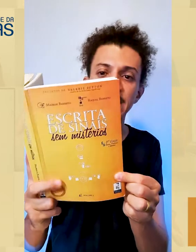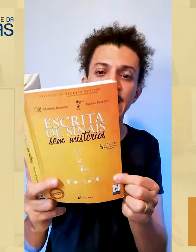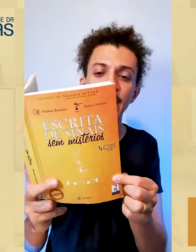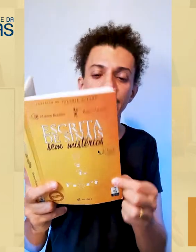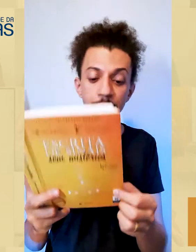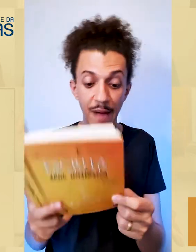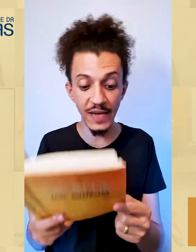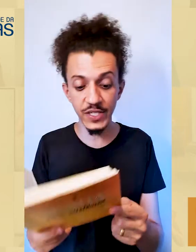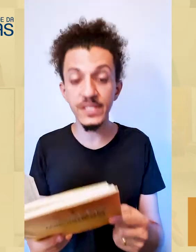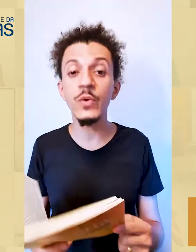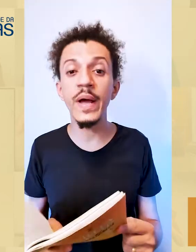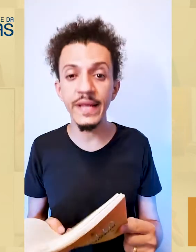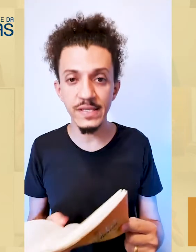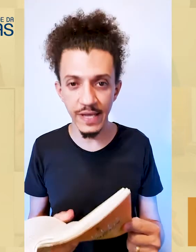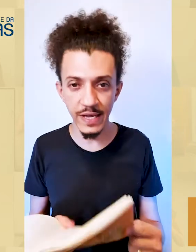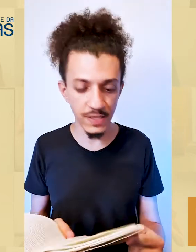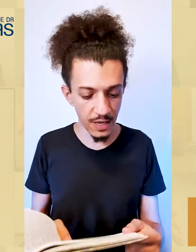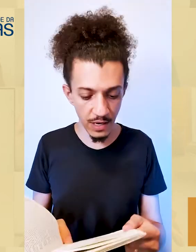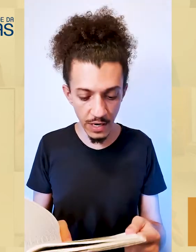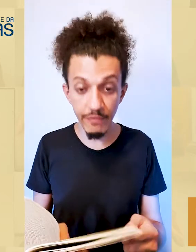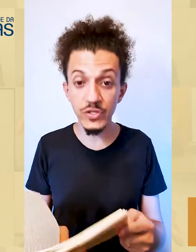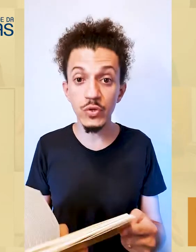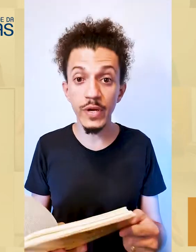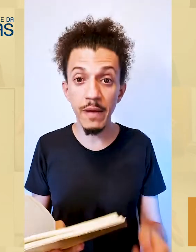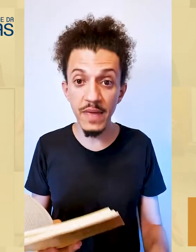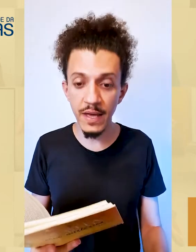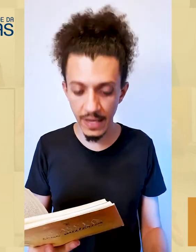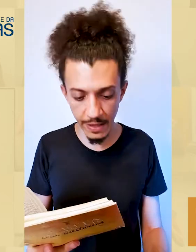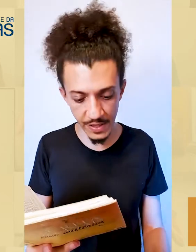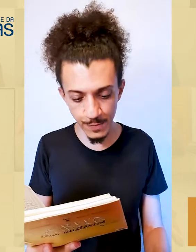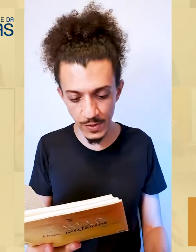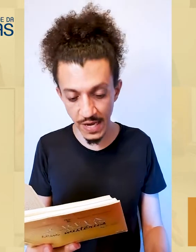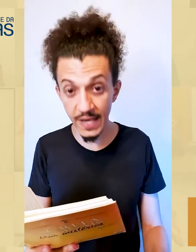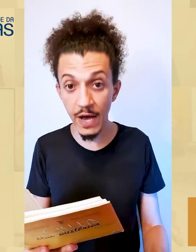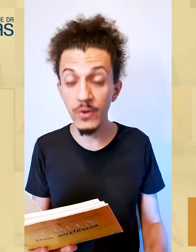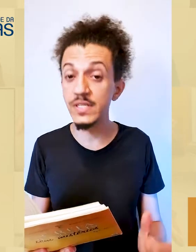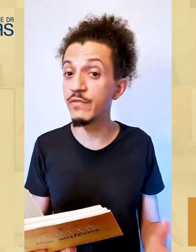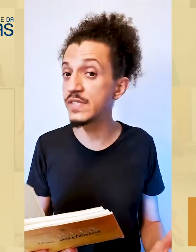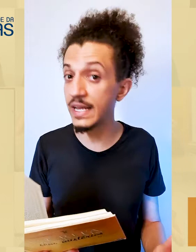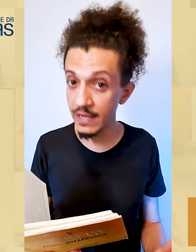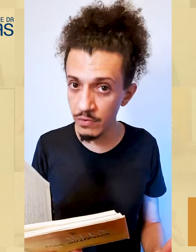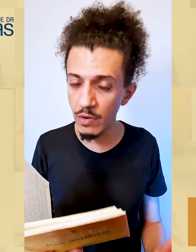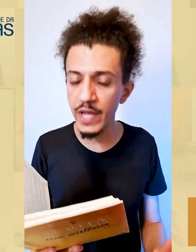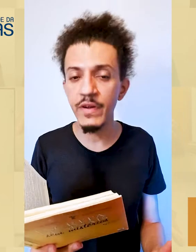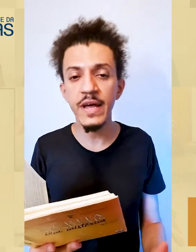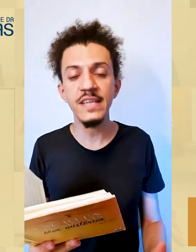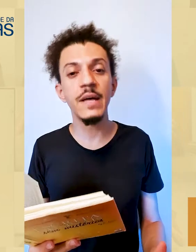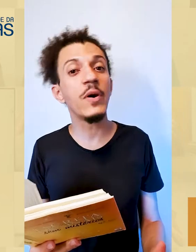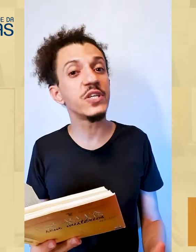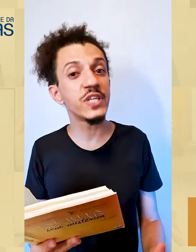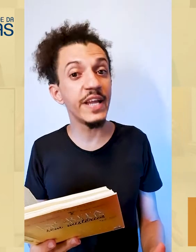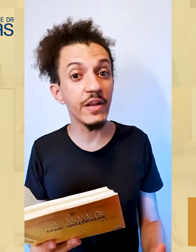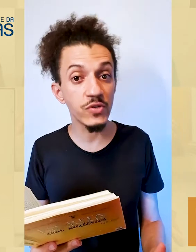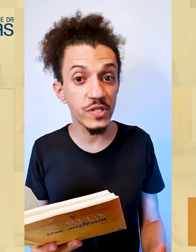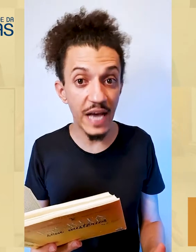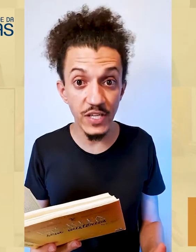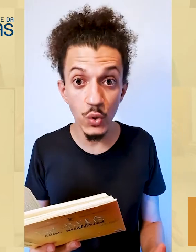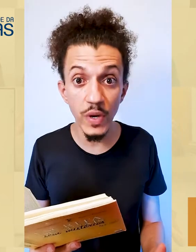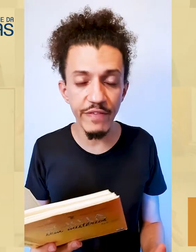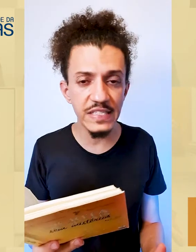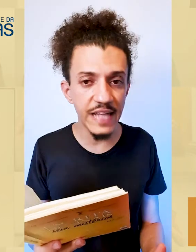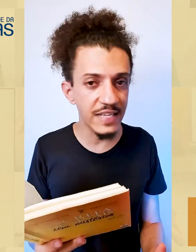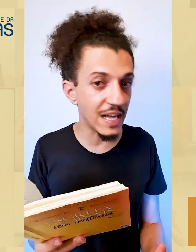Sinais Sem Mistérios, página 56, livro de autoria minha e da minha esposa Raquel. Se você ainda não tem o livro, você pode adquirir em nosso